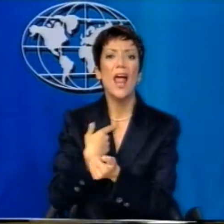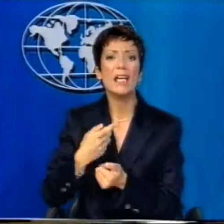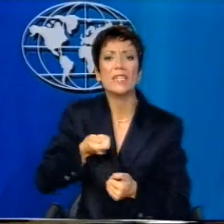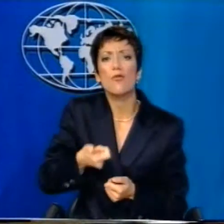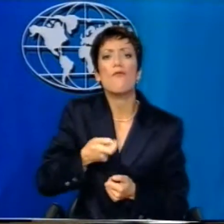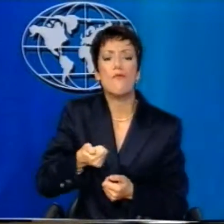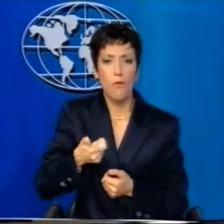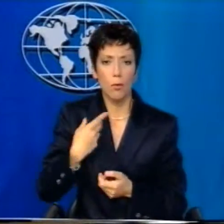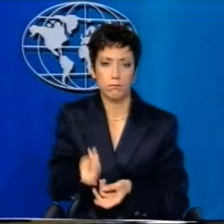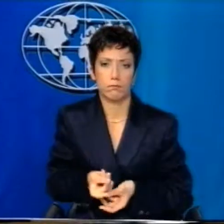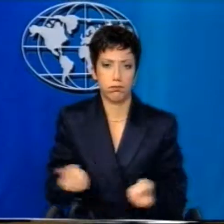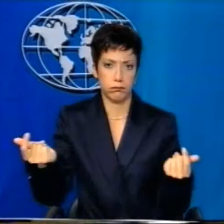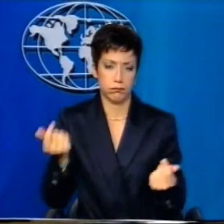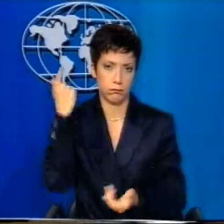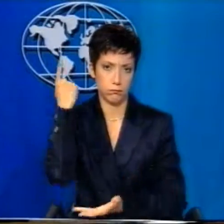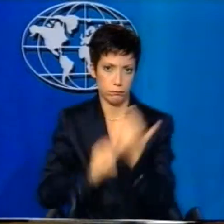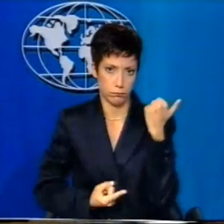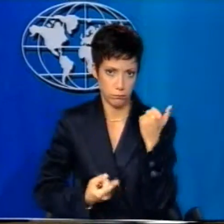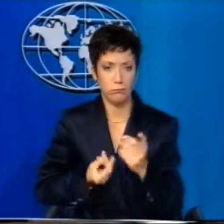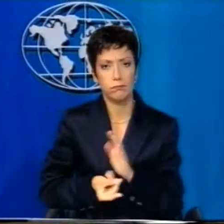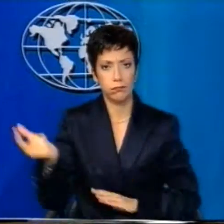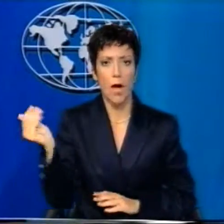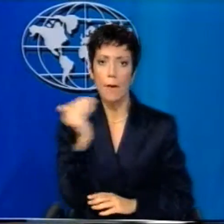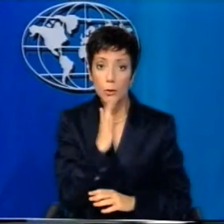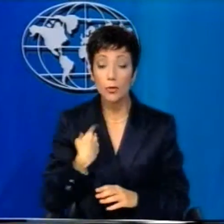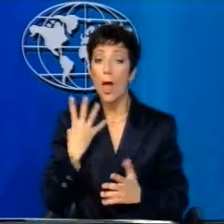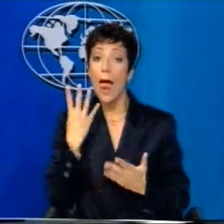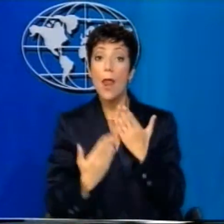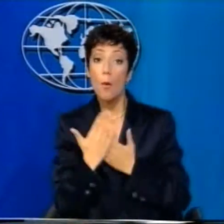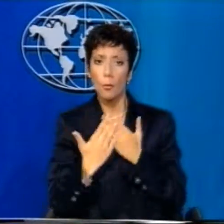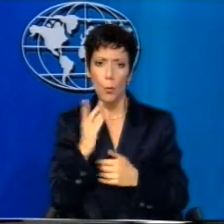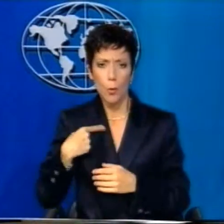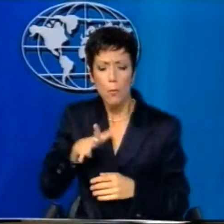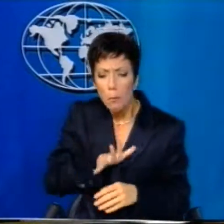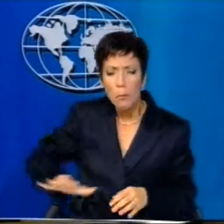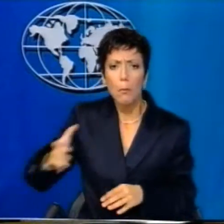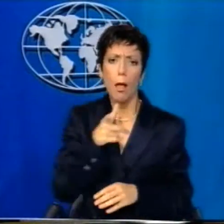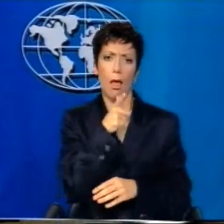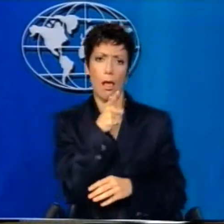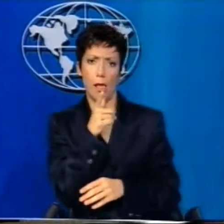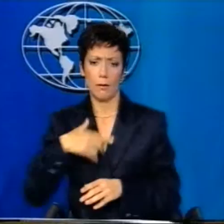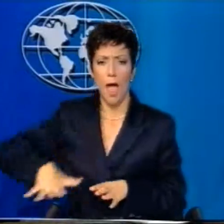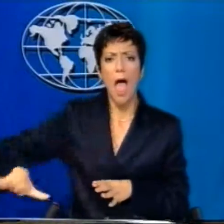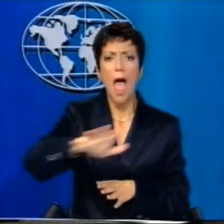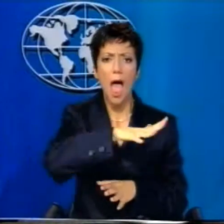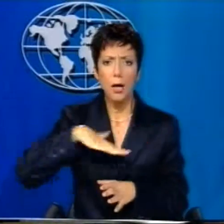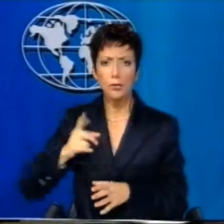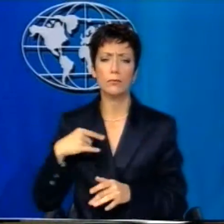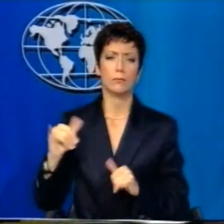στο Βόλο. Οι νεαροί απέδρασαν στις 9 το πρωί, χρησιμοποιώντας μια αυτοσχέδια σκάλα ενώ βρίσκονταν